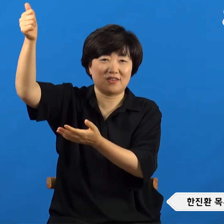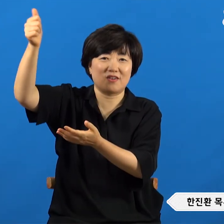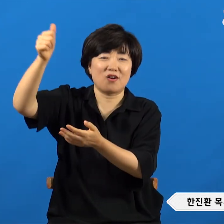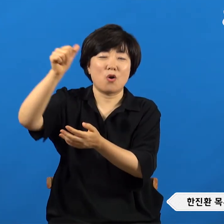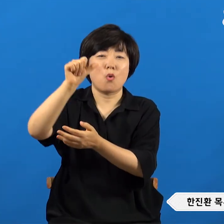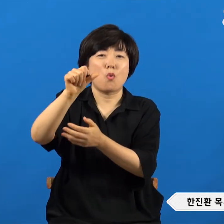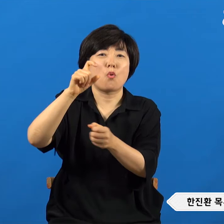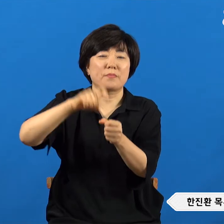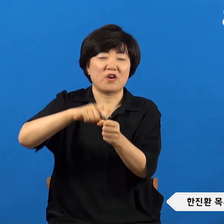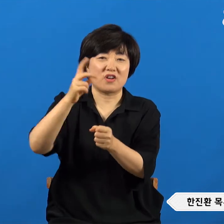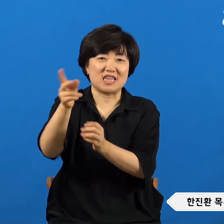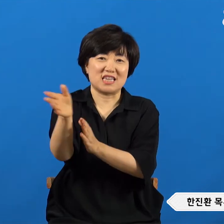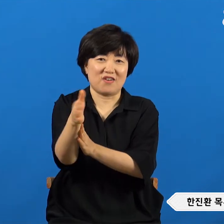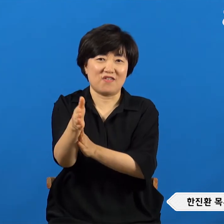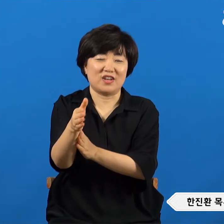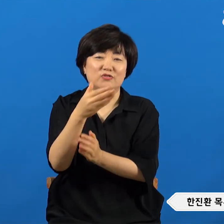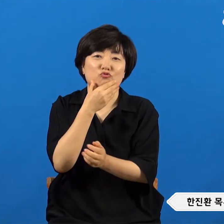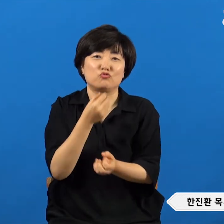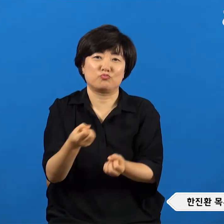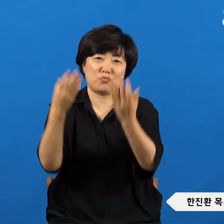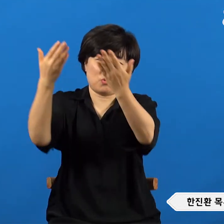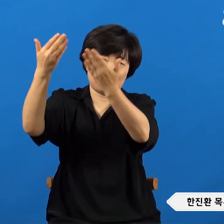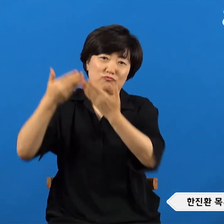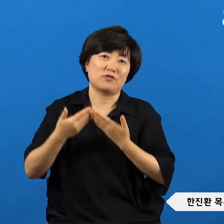오병이어의 축복을 주셨습니다.